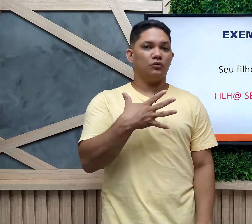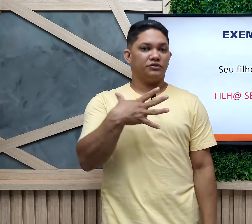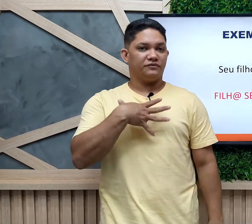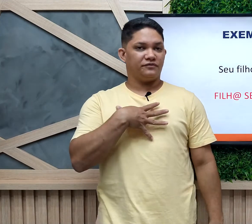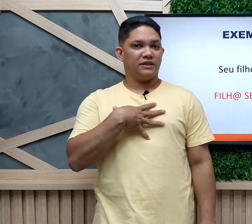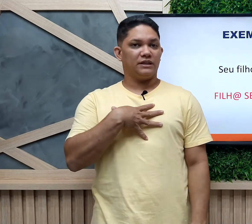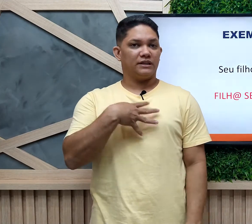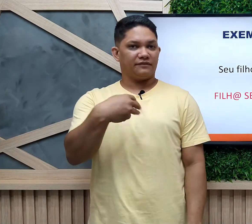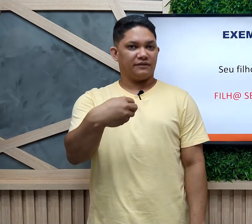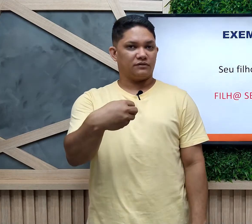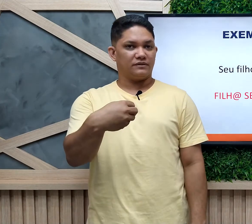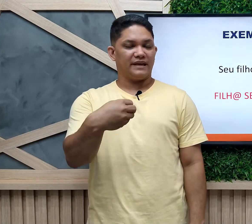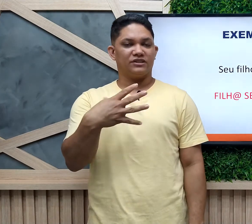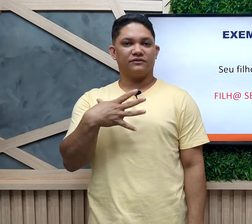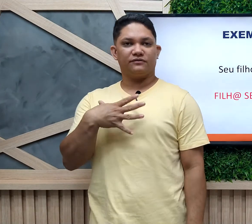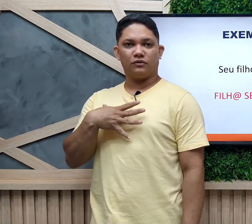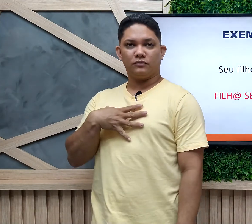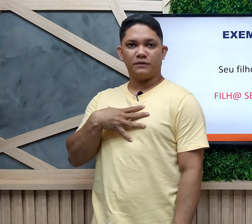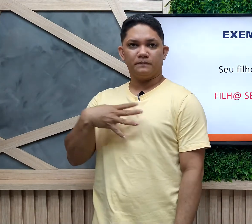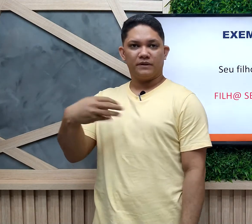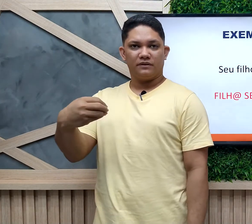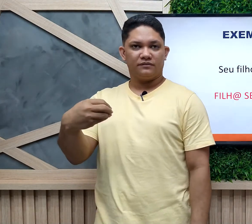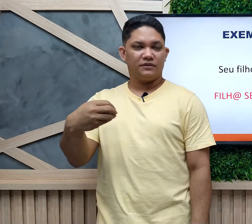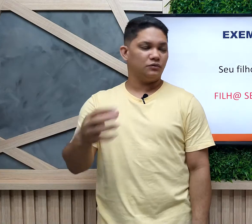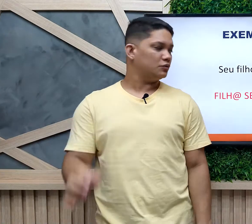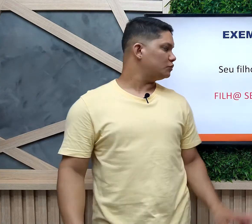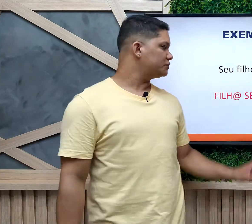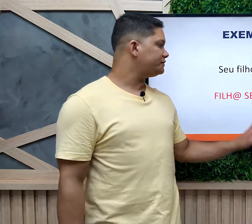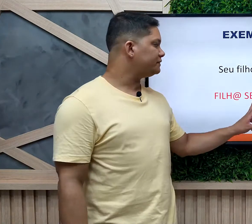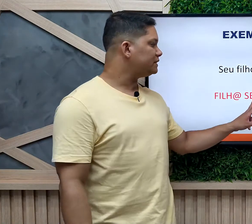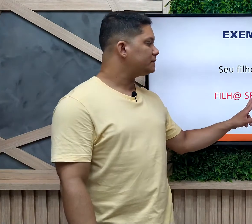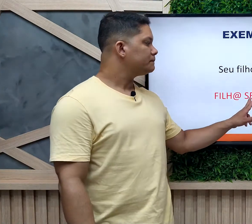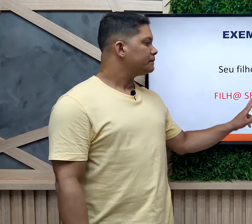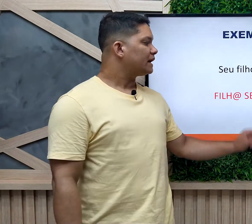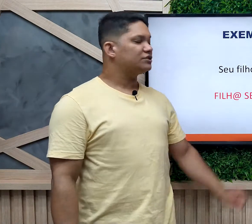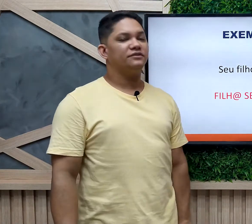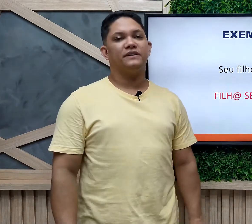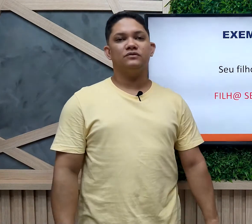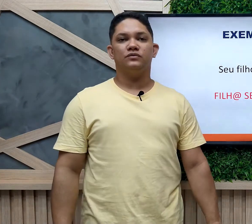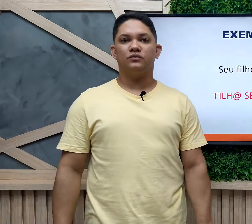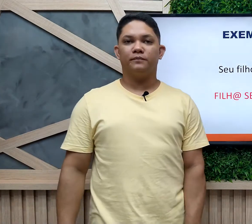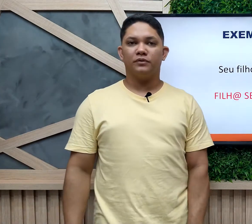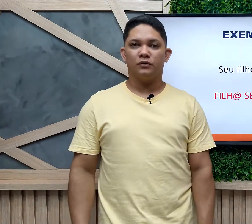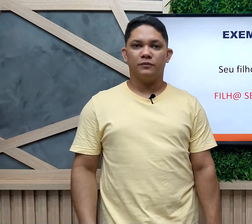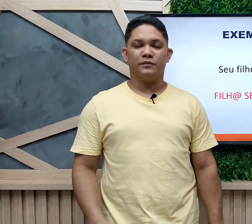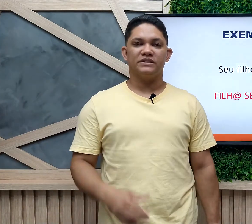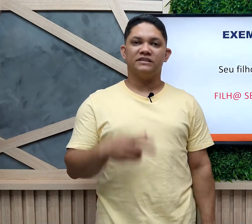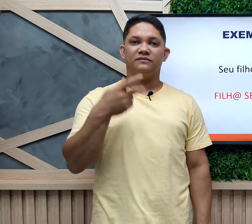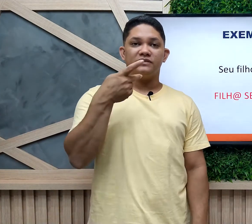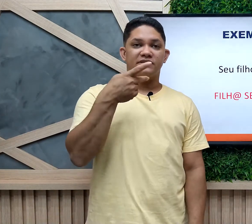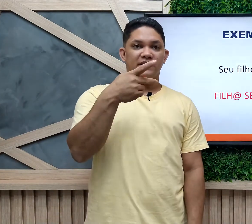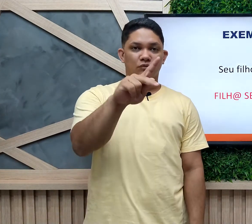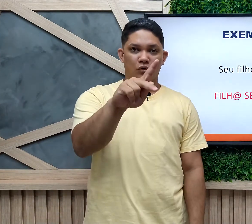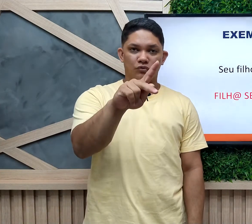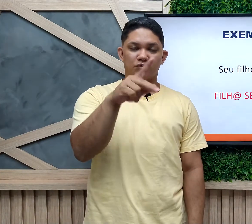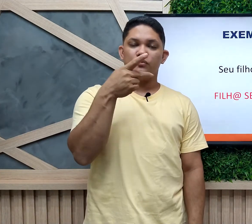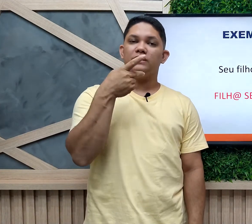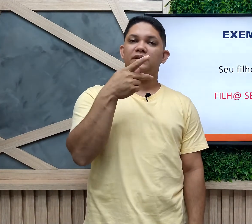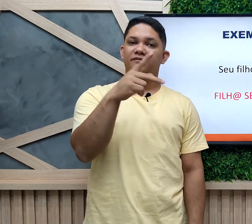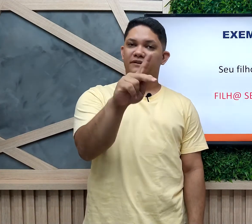de filha, que é feito desta forma, filho ou de filha. A gente faz o uso do pronome possessivo seu ou sua e faz o